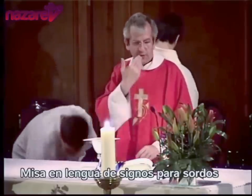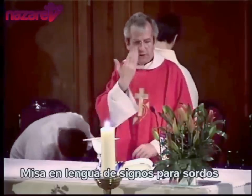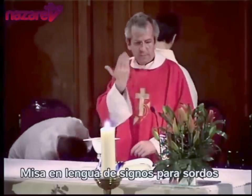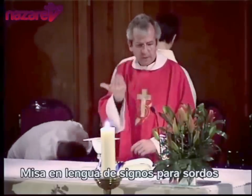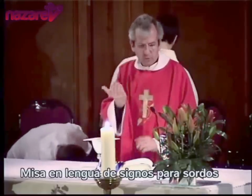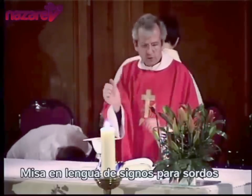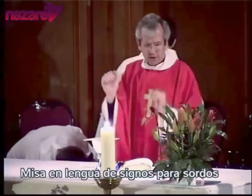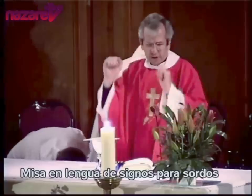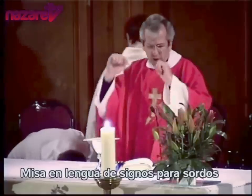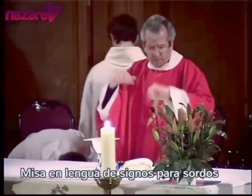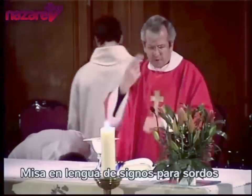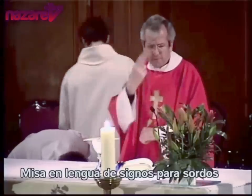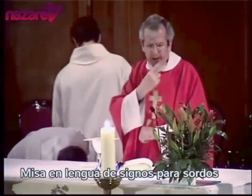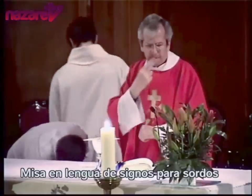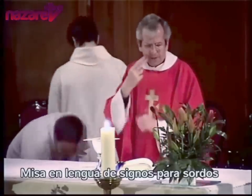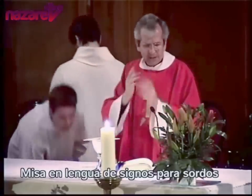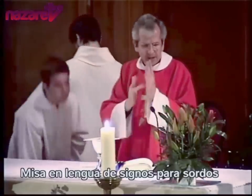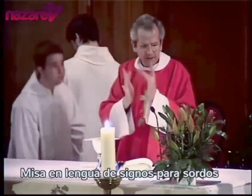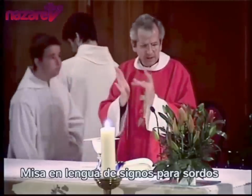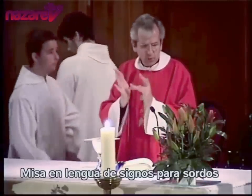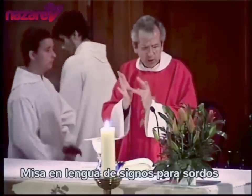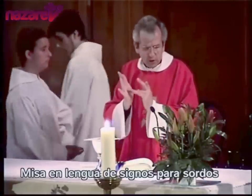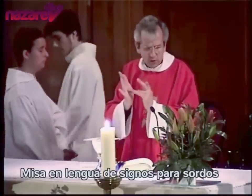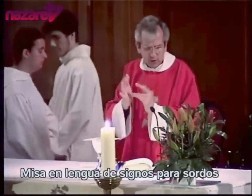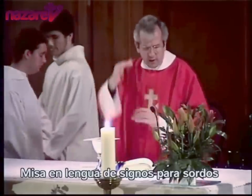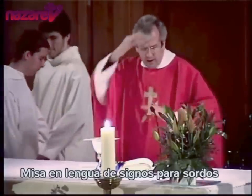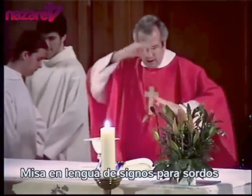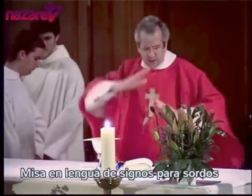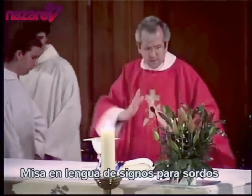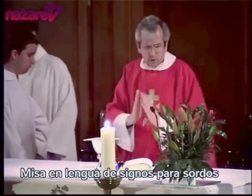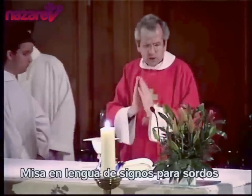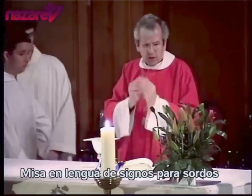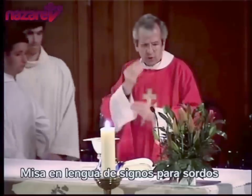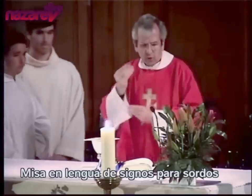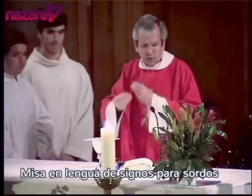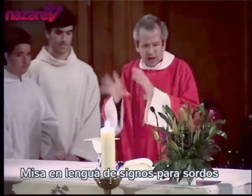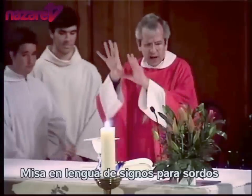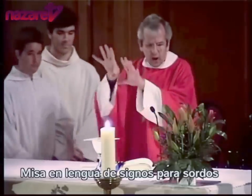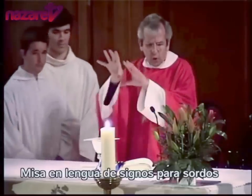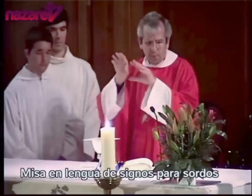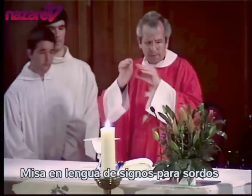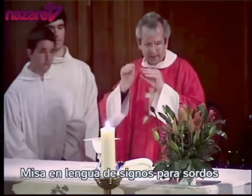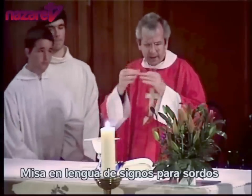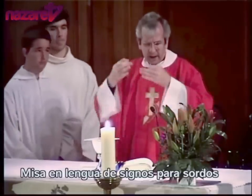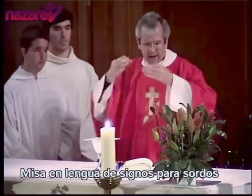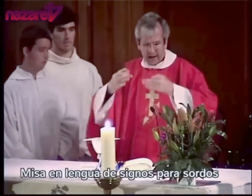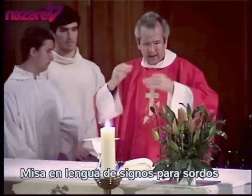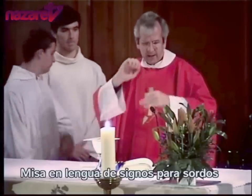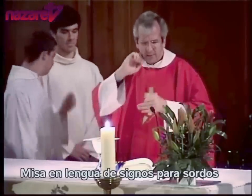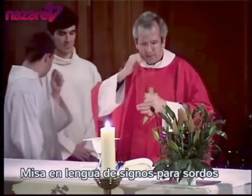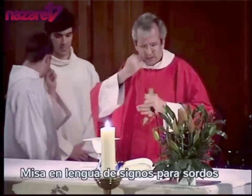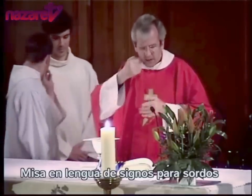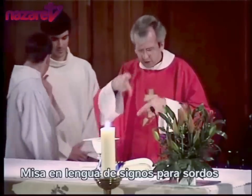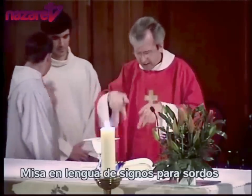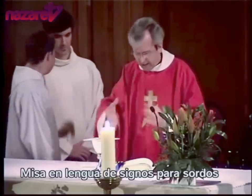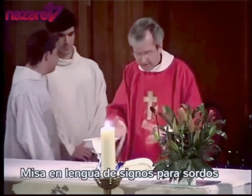Señor, te pedimos que conforme a la promesa de tu Hijo, el Espíritu Santo nos haga comprender la